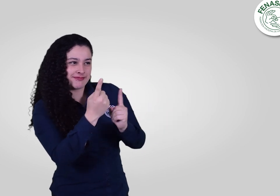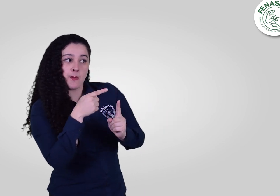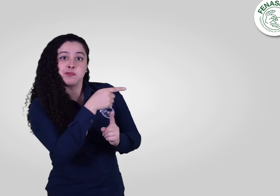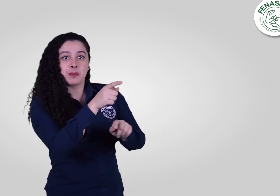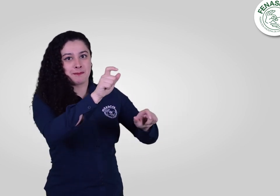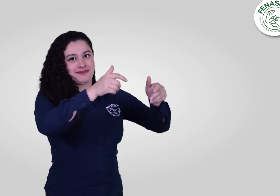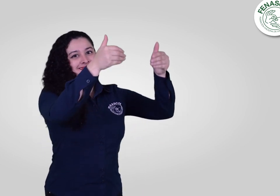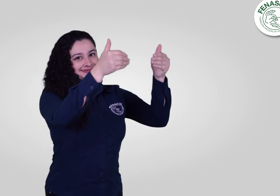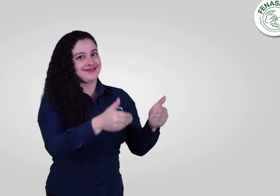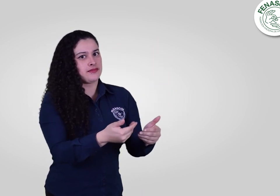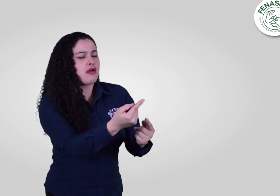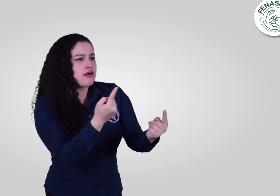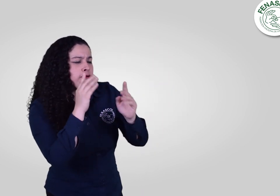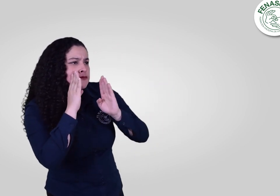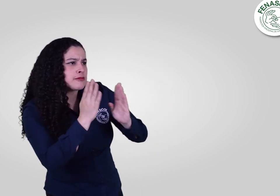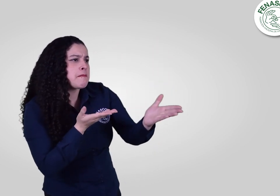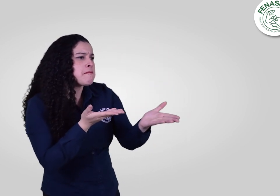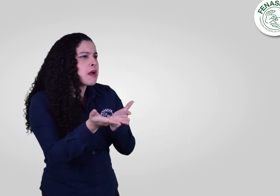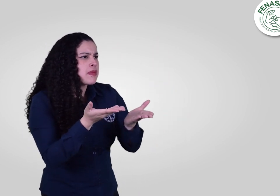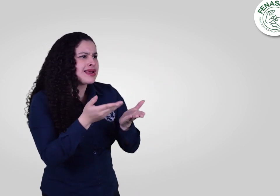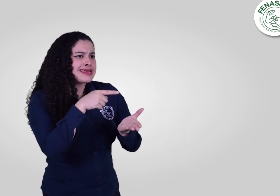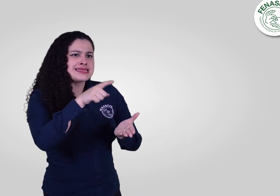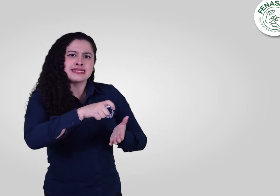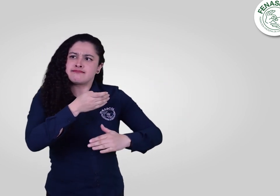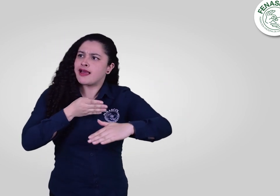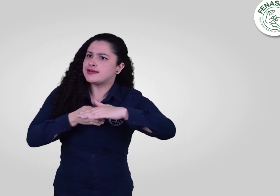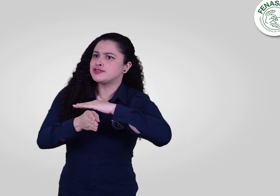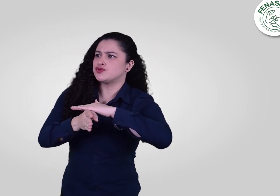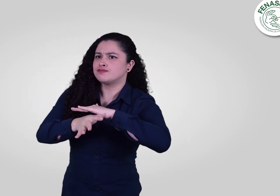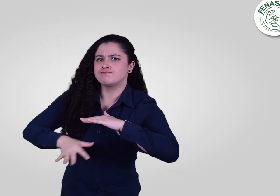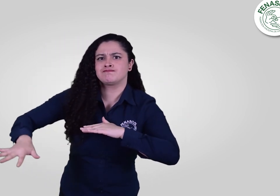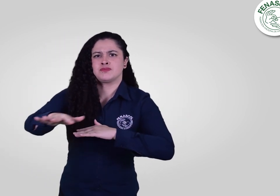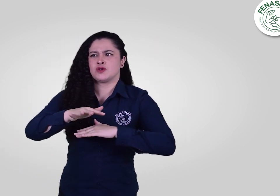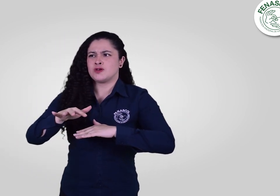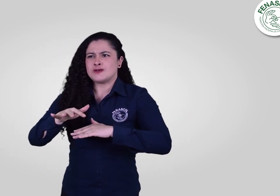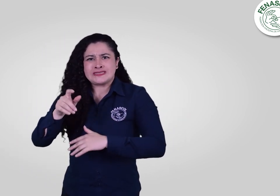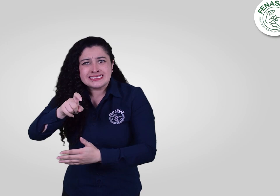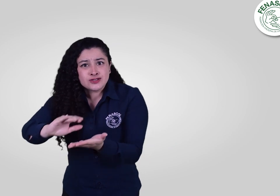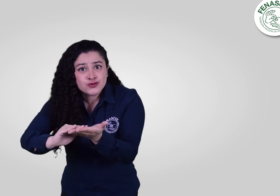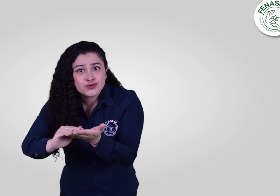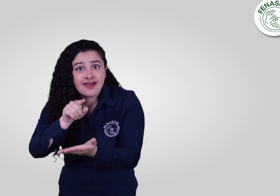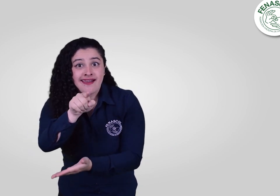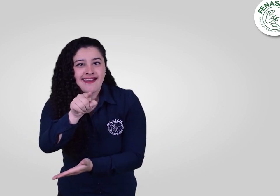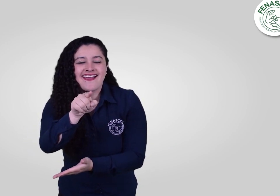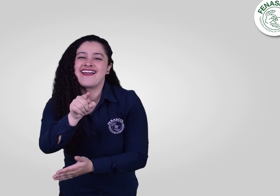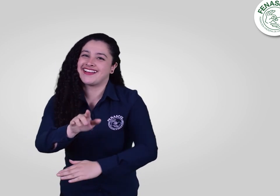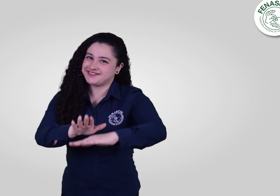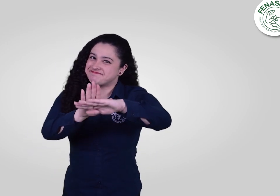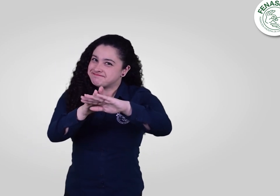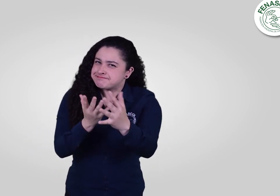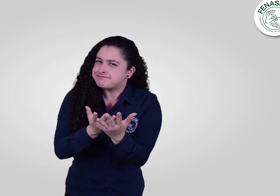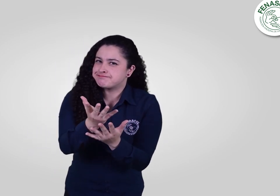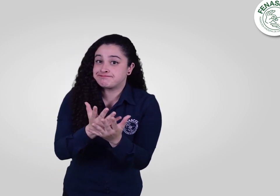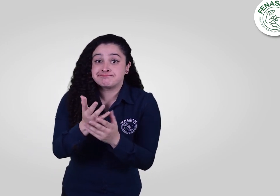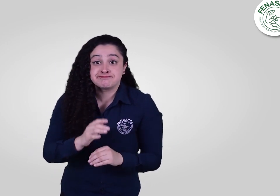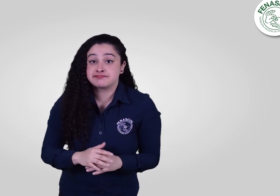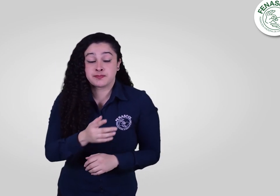propios de su actividad para garantizar la accesibilidad en este caso de personas con discapacidad auditiva